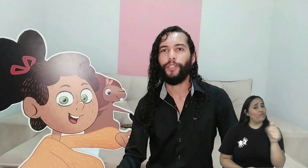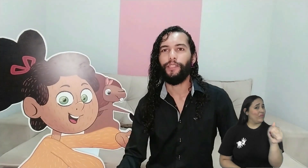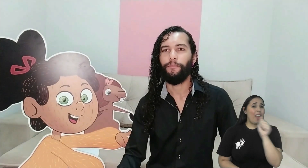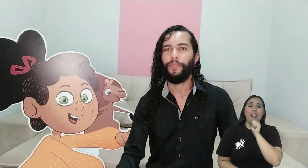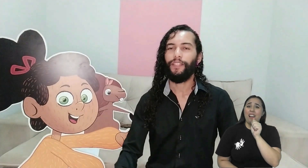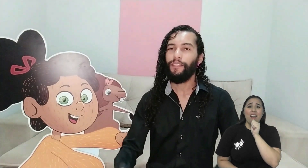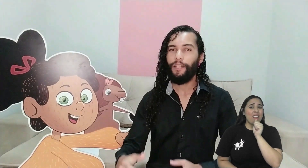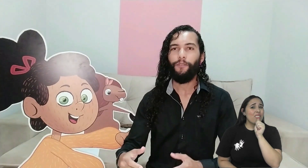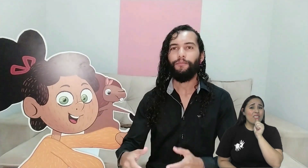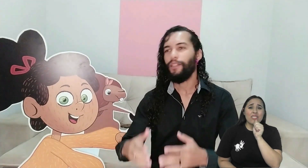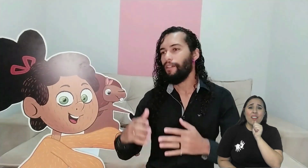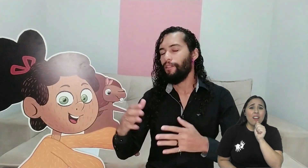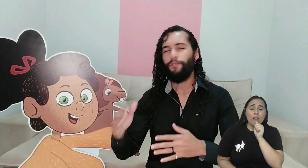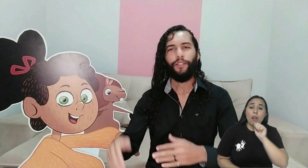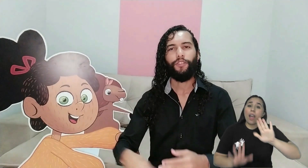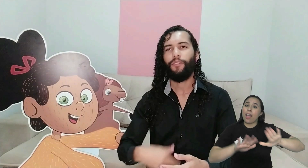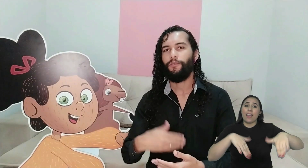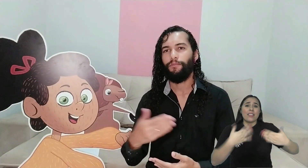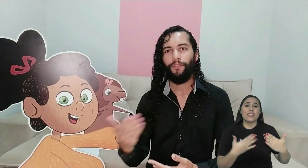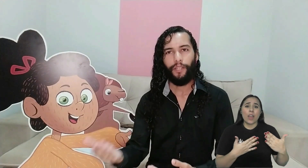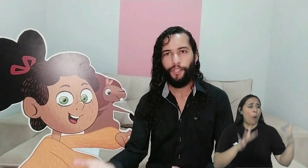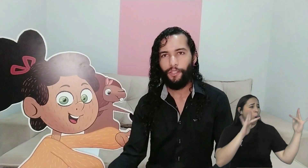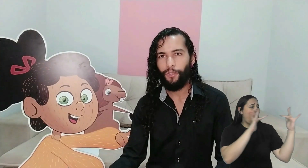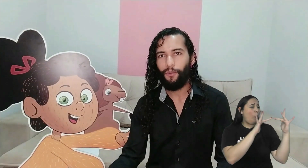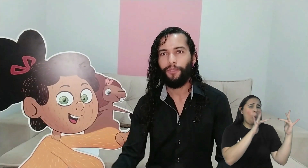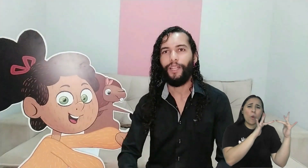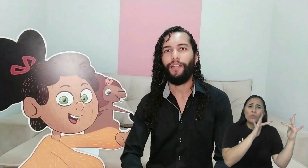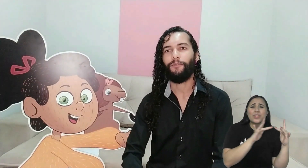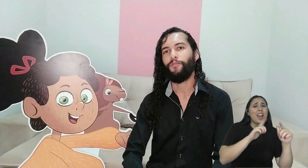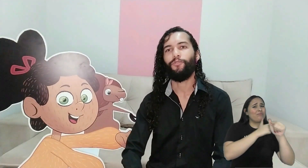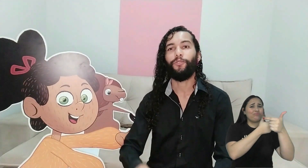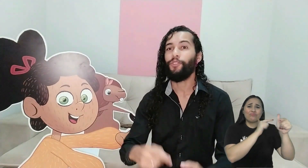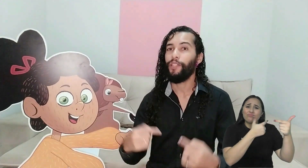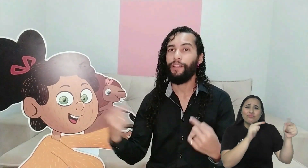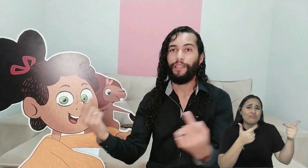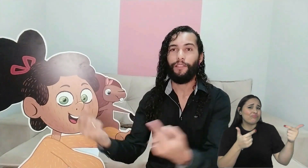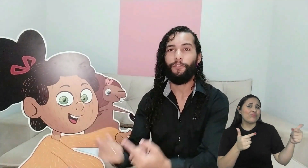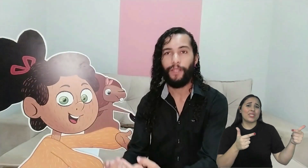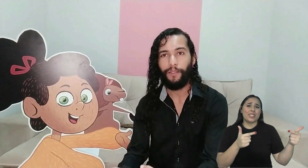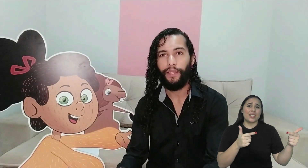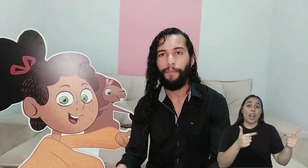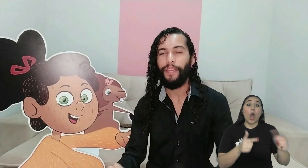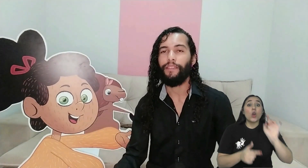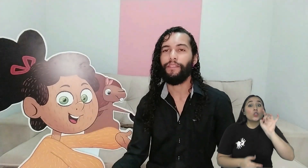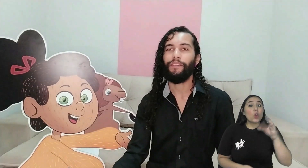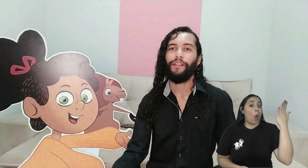surda. Então, nunca tinha tido contato com surdo, tirando essa situação da mesa.